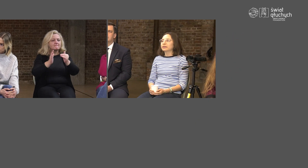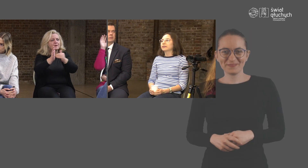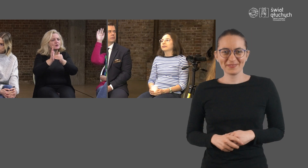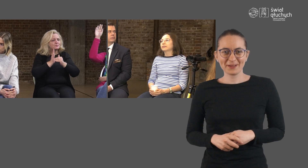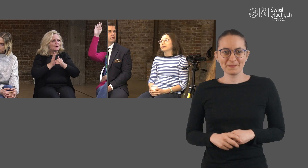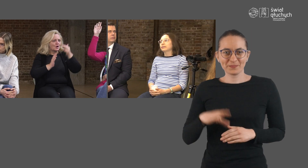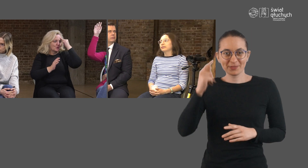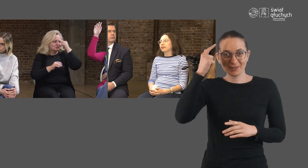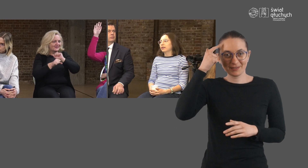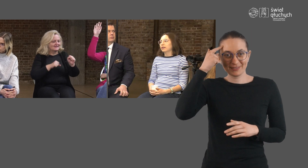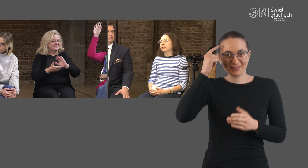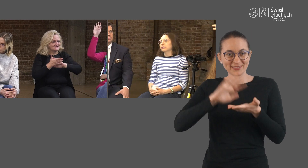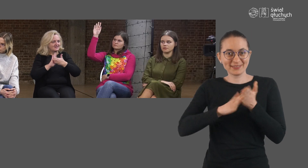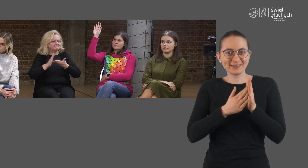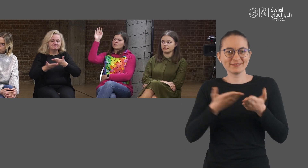potrzeby.